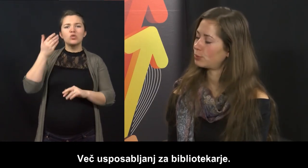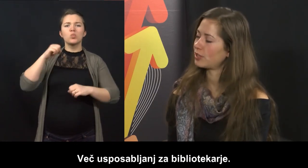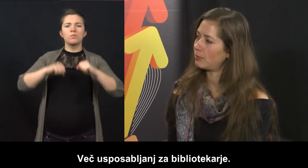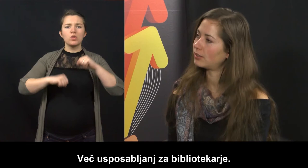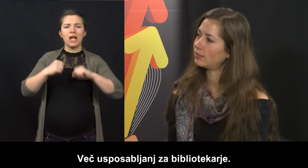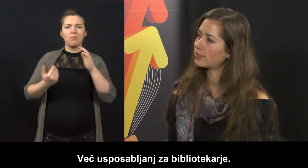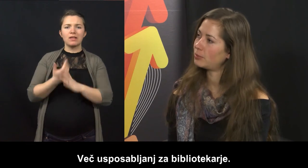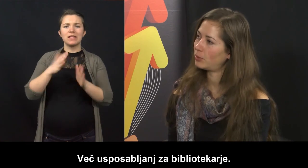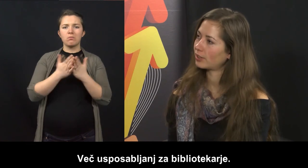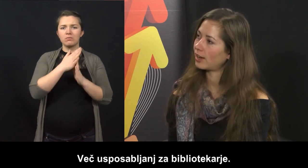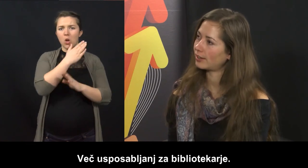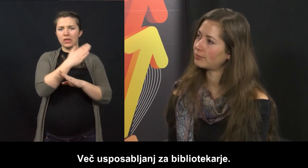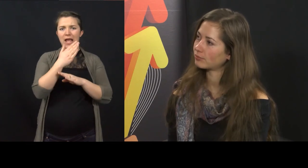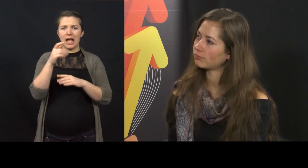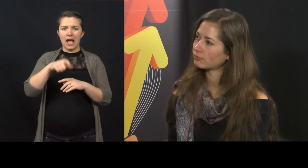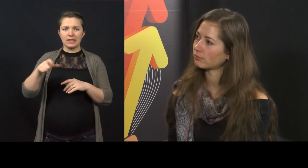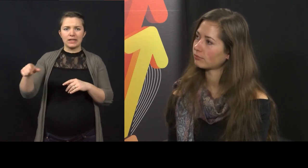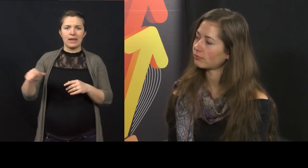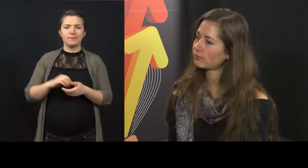več usposabljanj za bibliotekarje